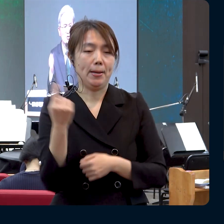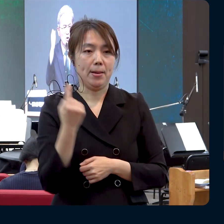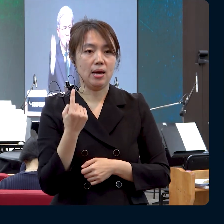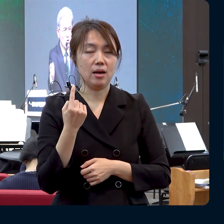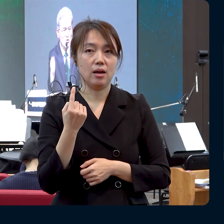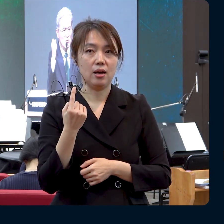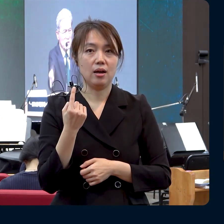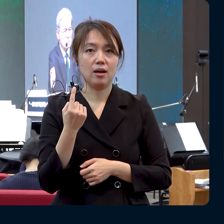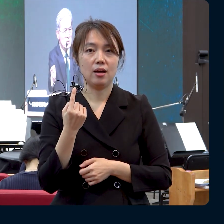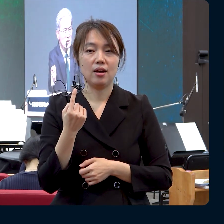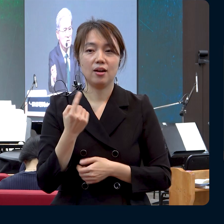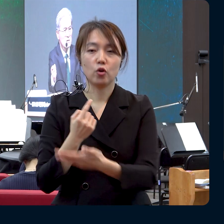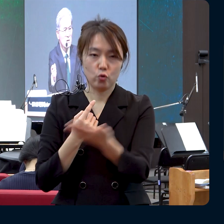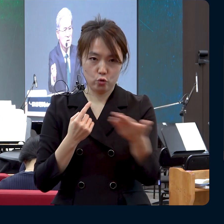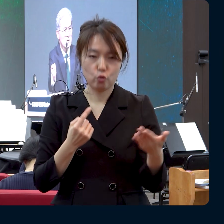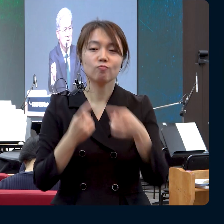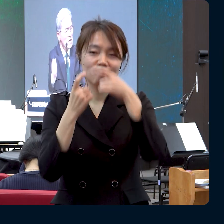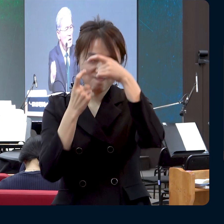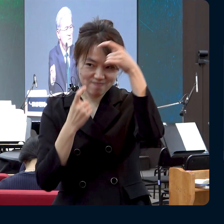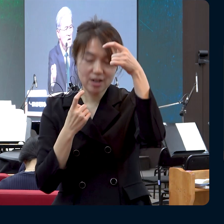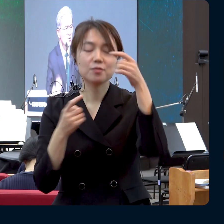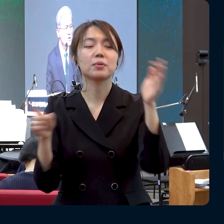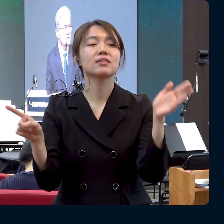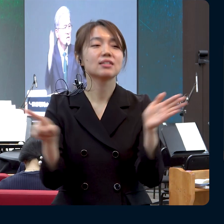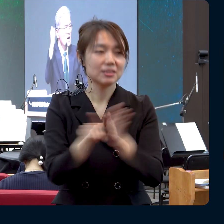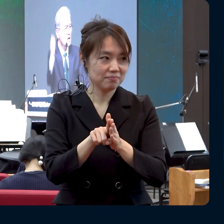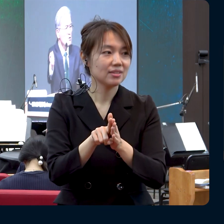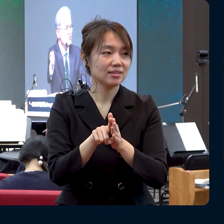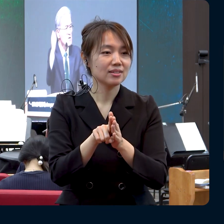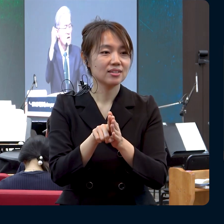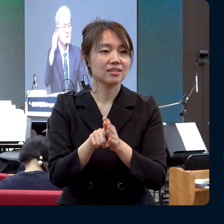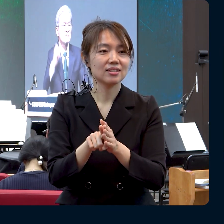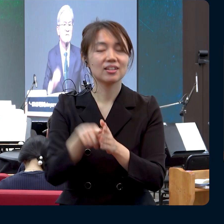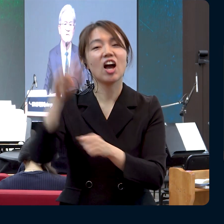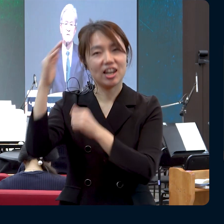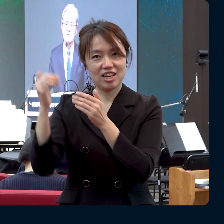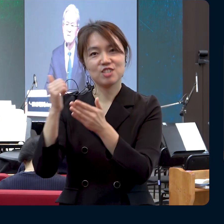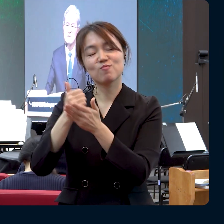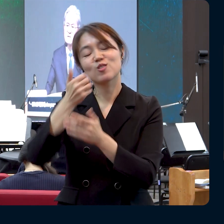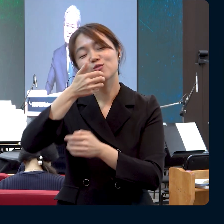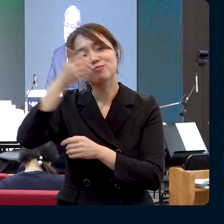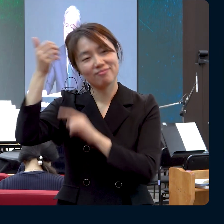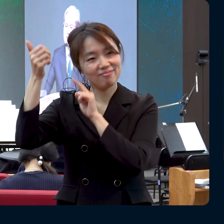우린 그것을 볼 줄로 믿습니다. 이게 하나님의 약속이에요. 이게 하나님의 꿈이에요.